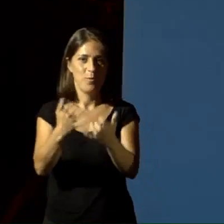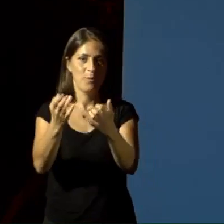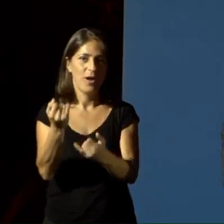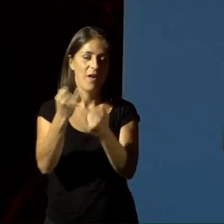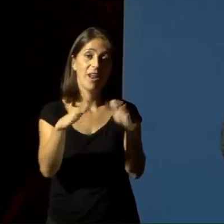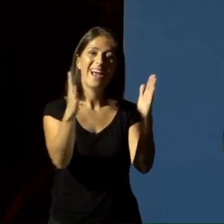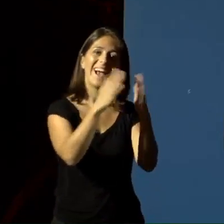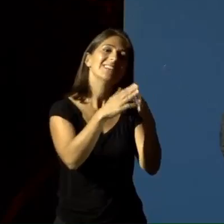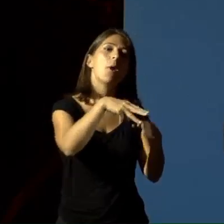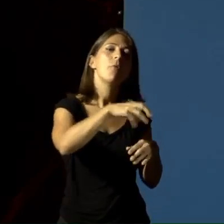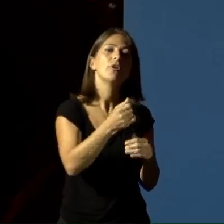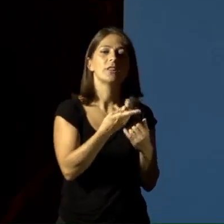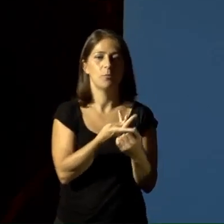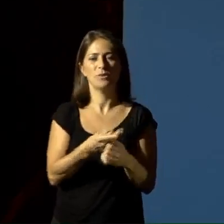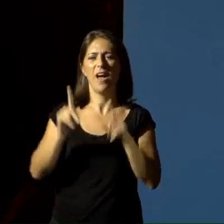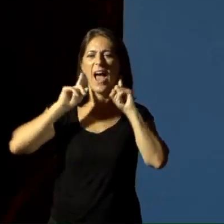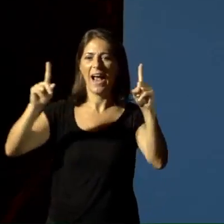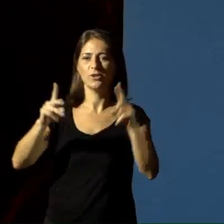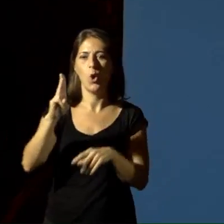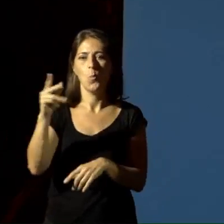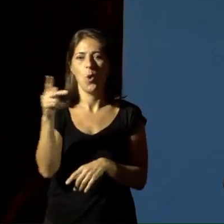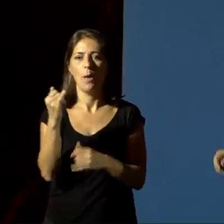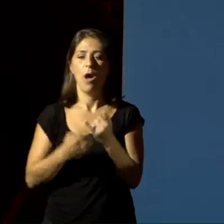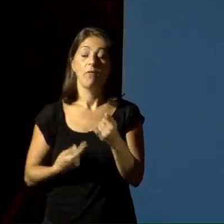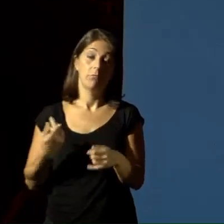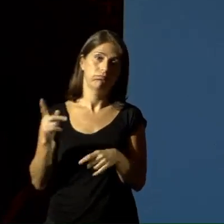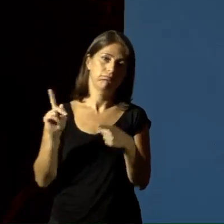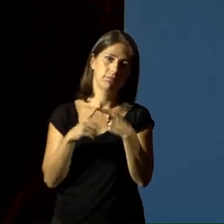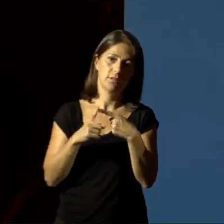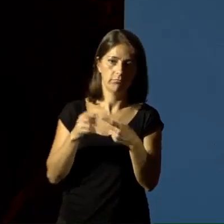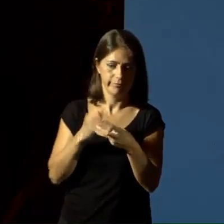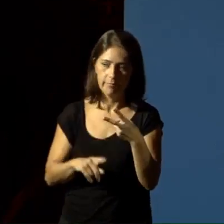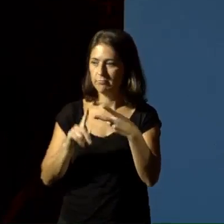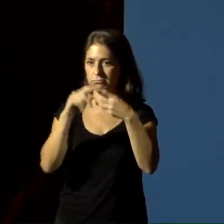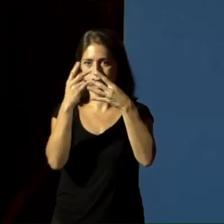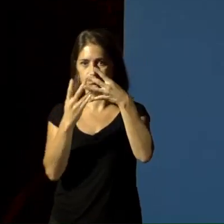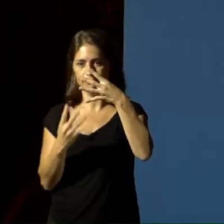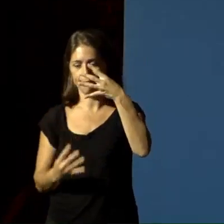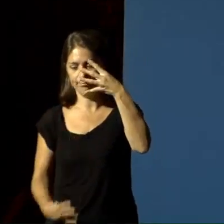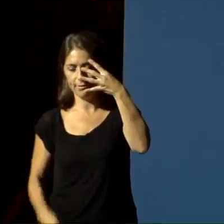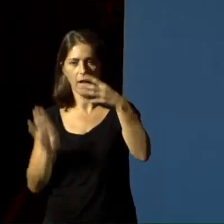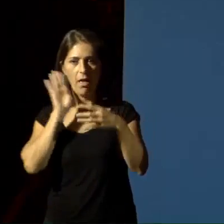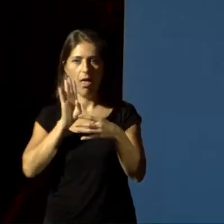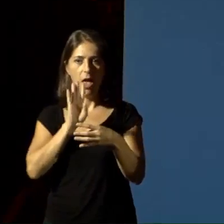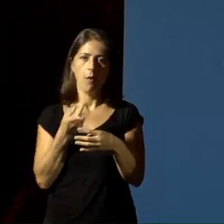Casa da Monfortina, caso Pokémon. Delitos, tráfico de influencias, revelación de segredos, soborno, uso de